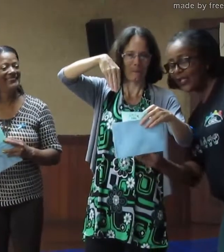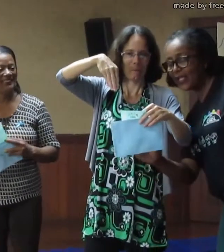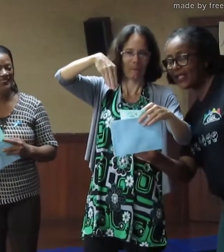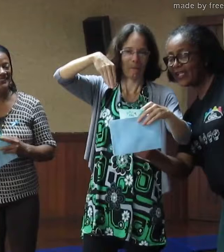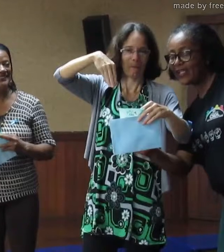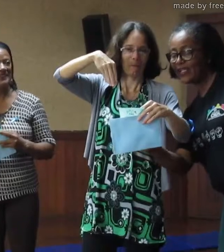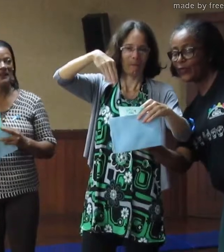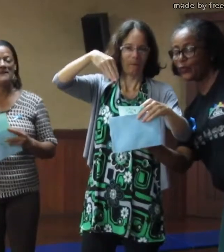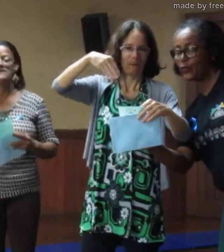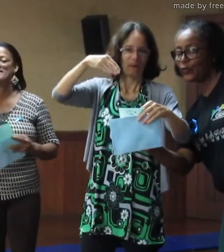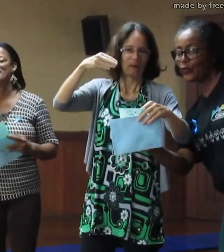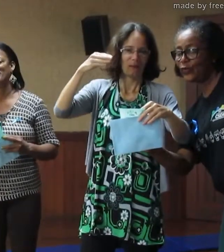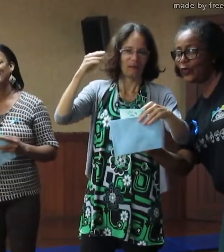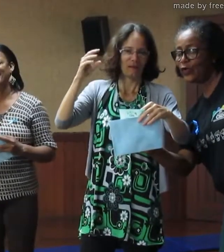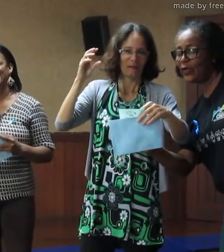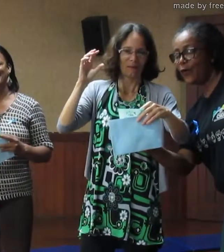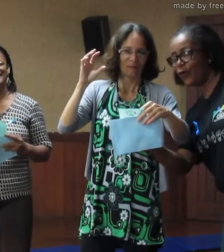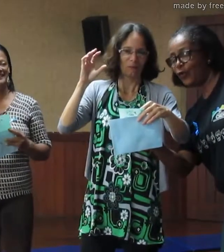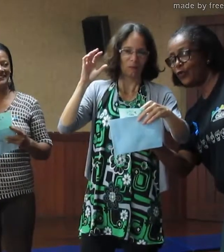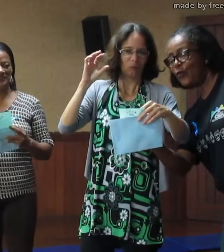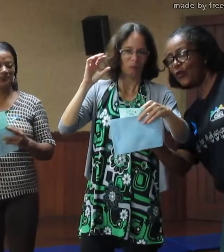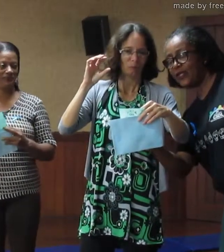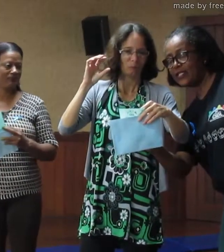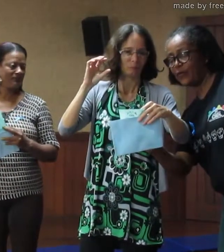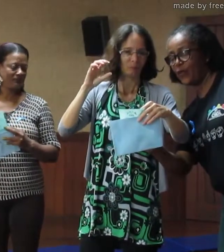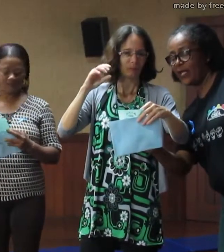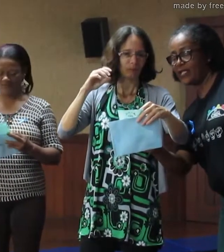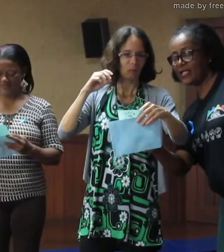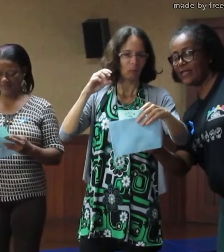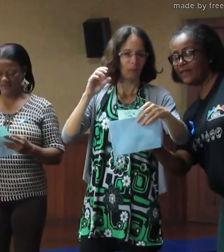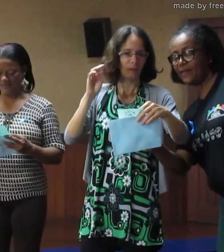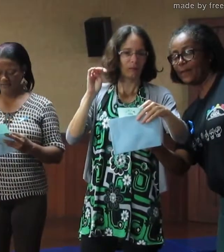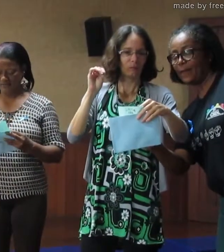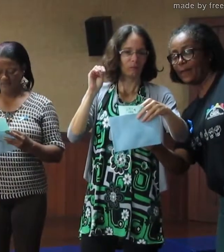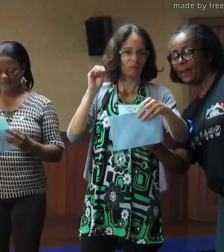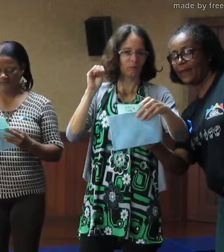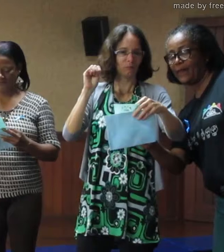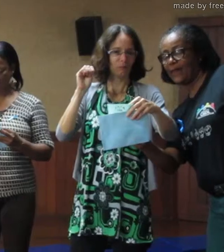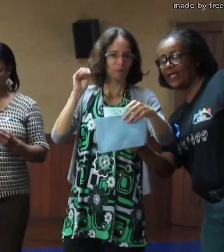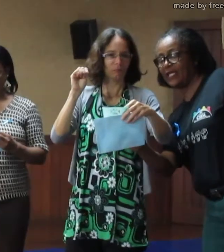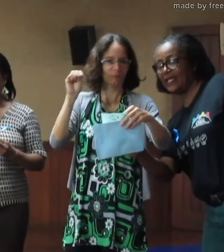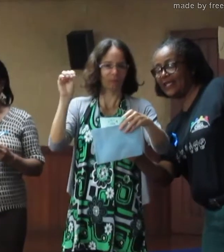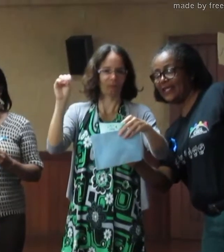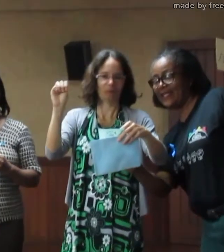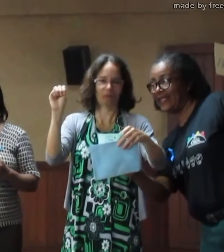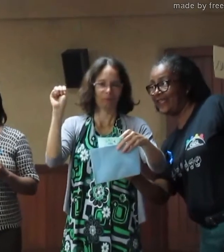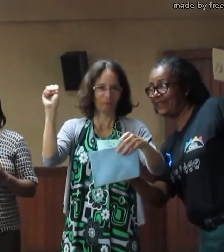O, cadê? O, ó. Olha como é o S. O S.